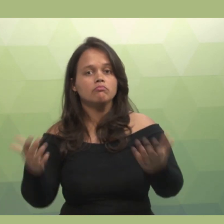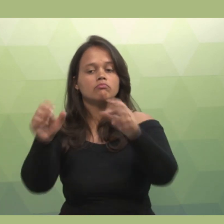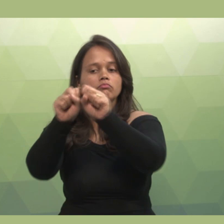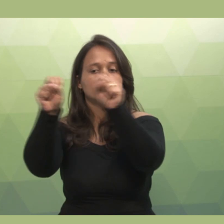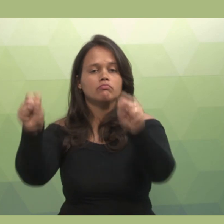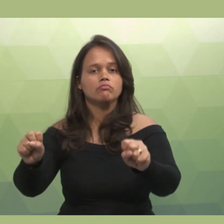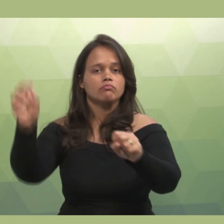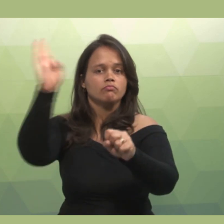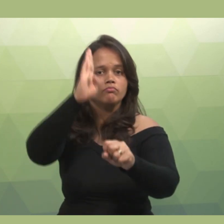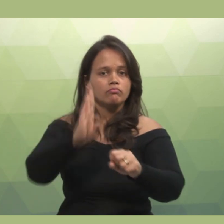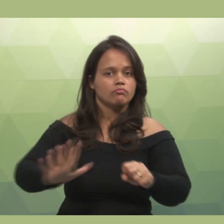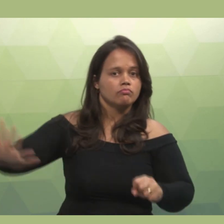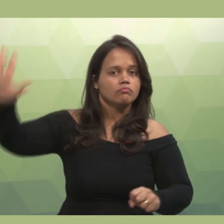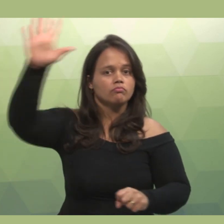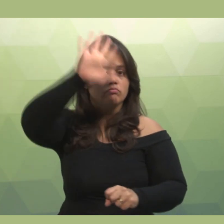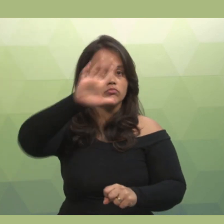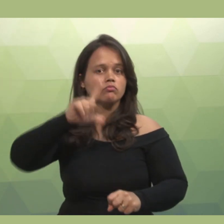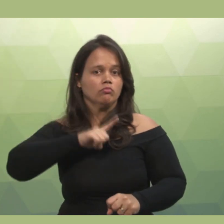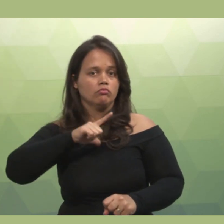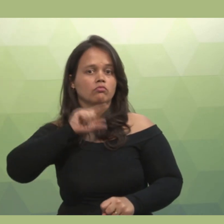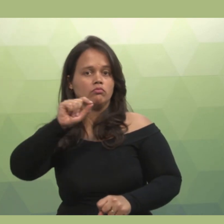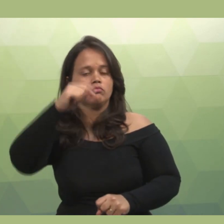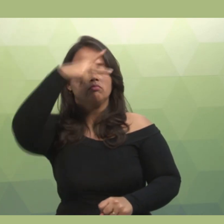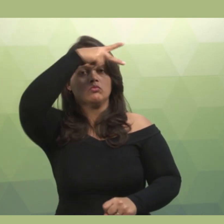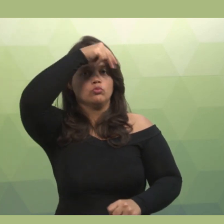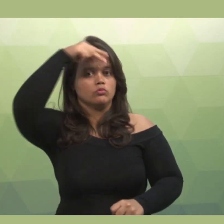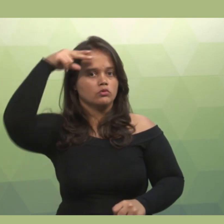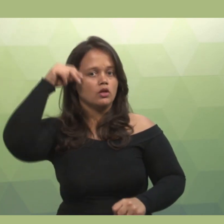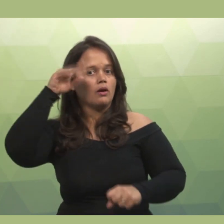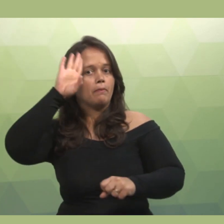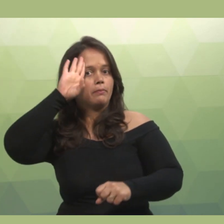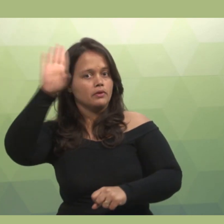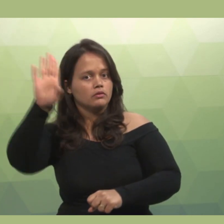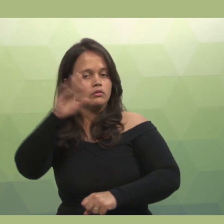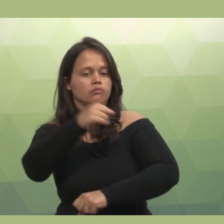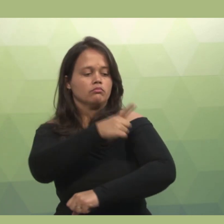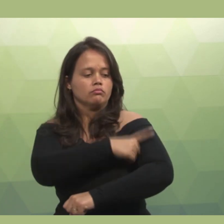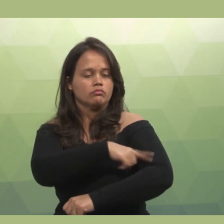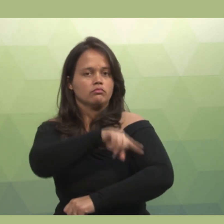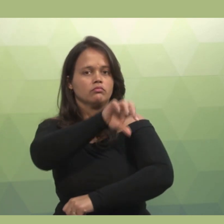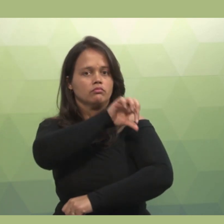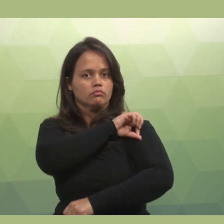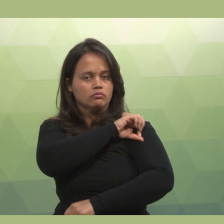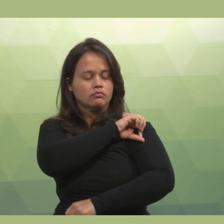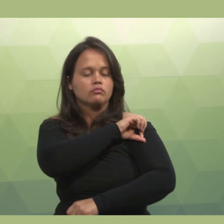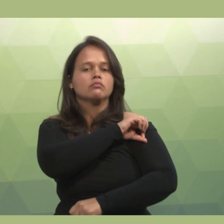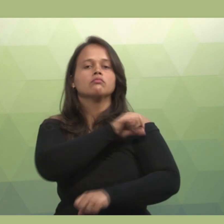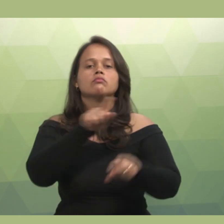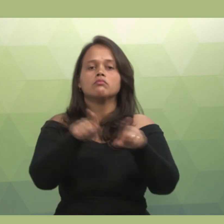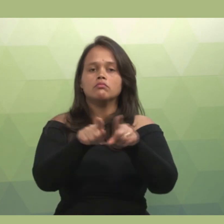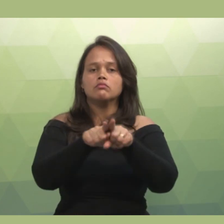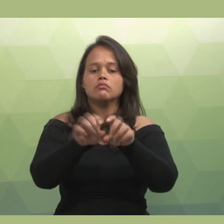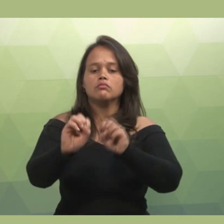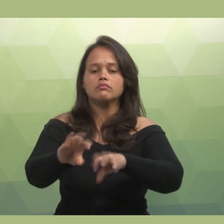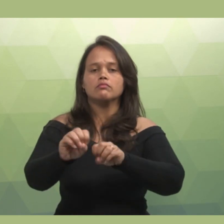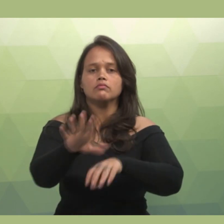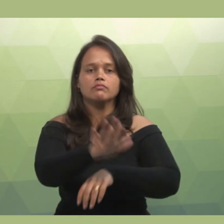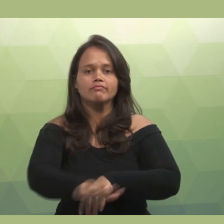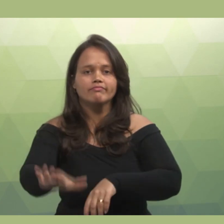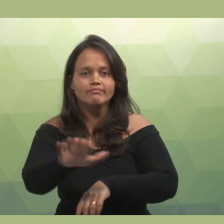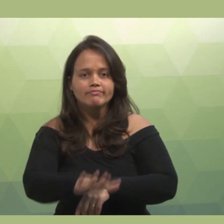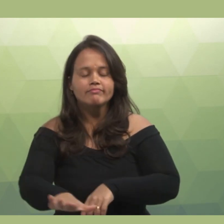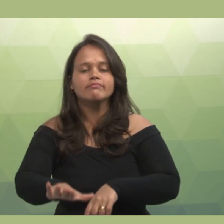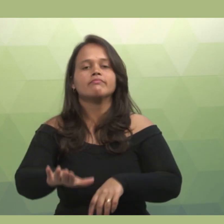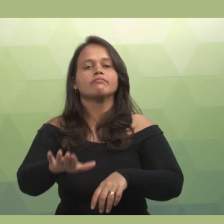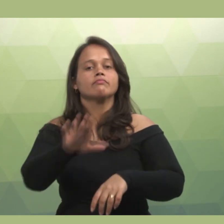mesmos. Assim, no Sistema Nacional, cabe aos municípios atuarem prioritariamente no ensino